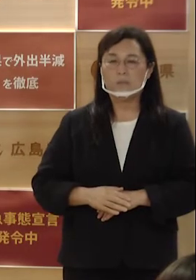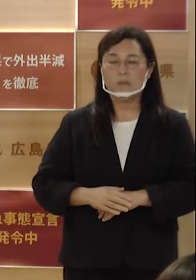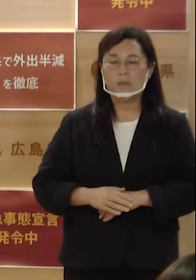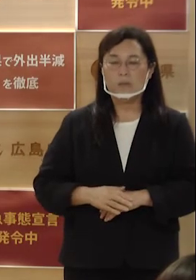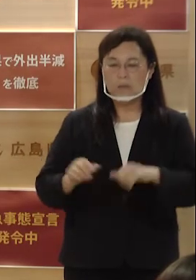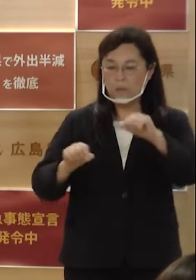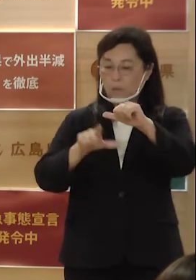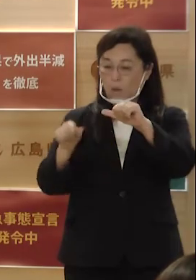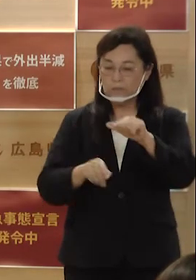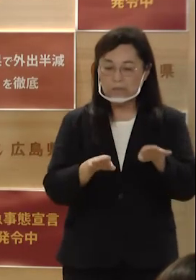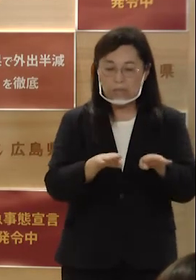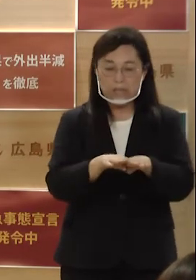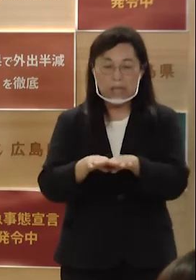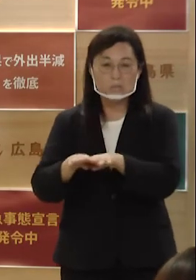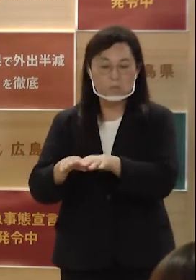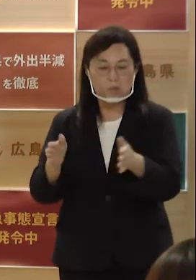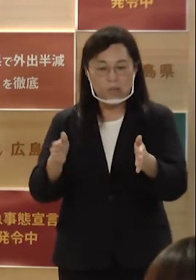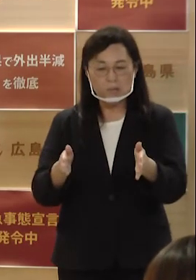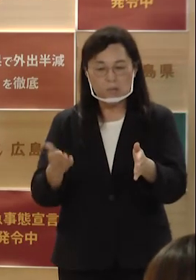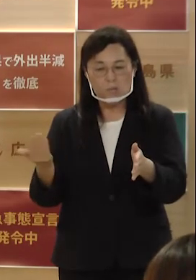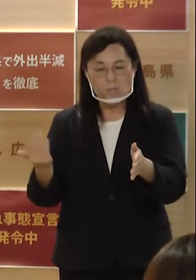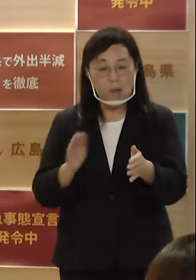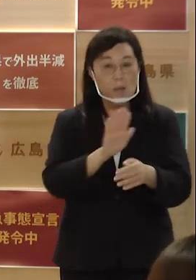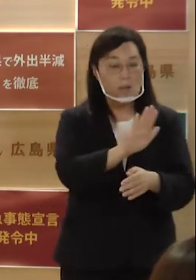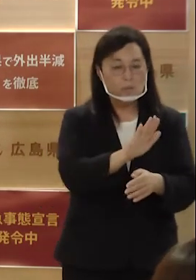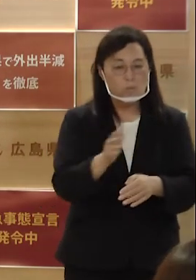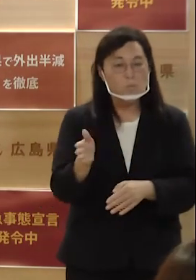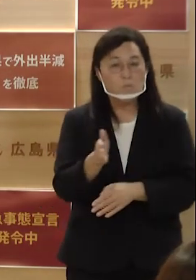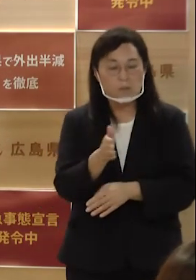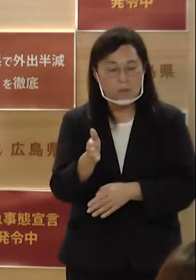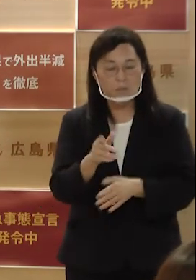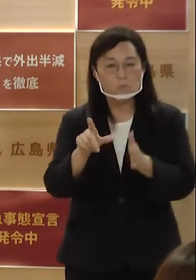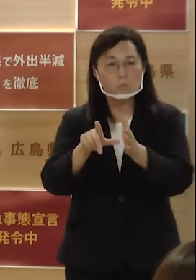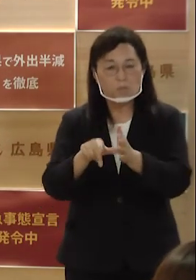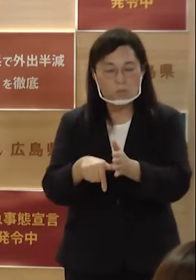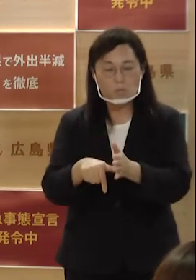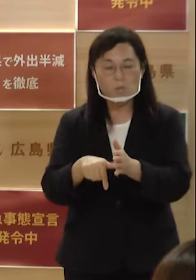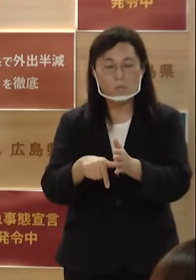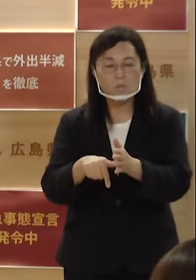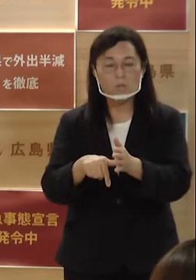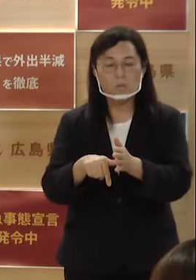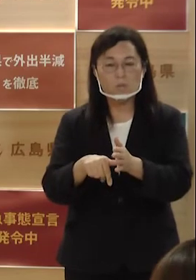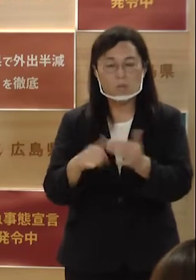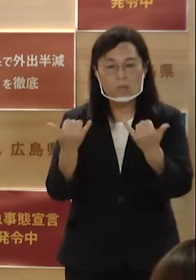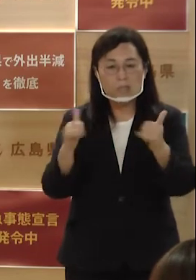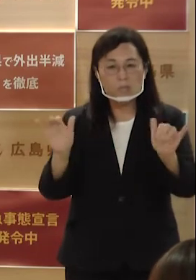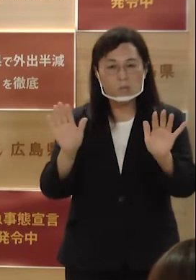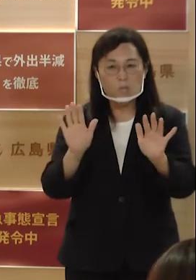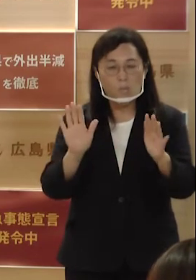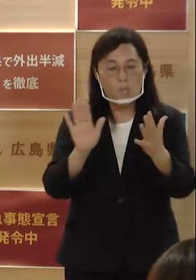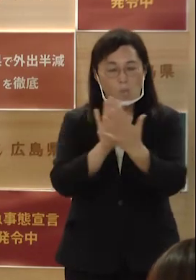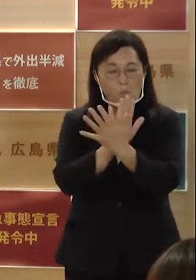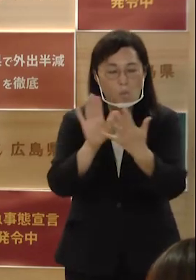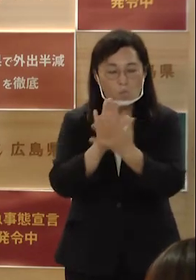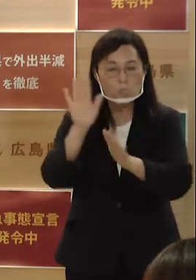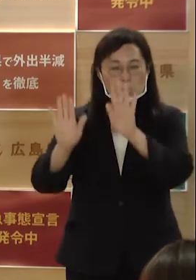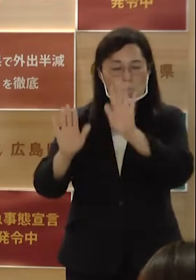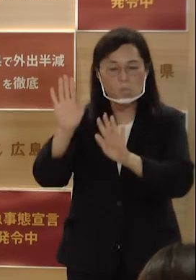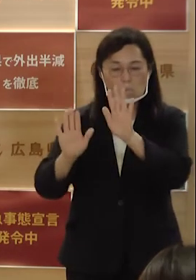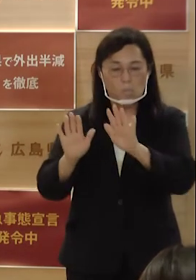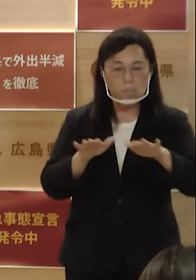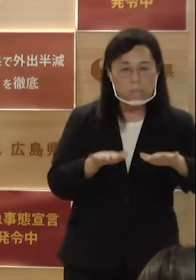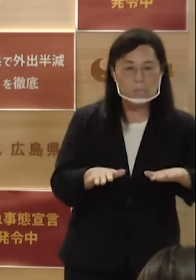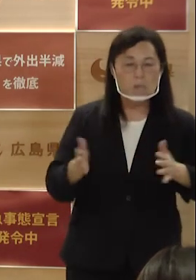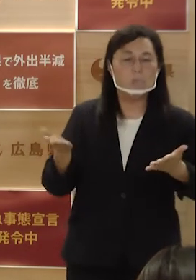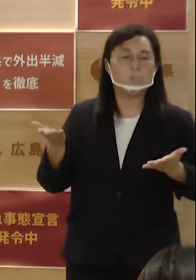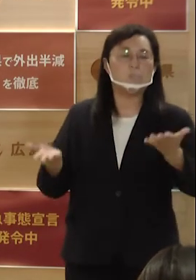ク前後のですね、感染拡大期におけるその人手の状況と比べ